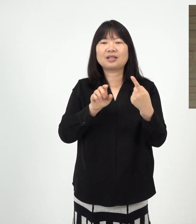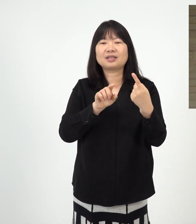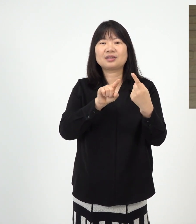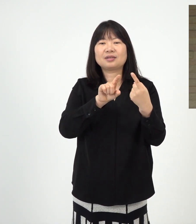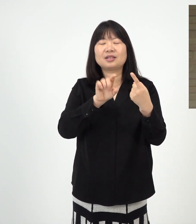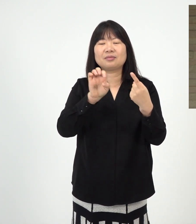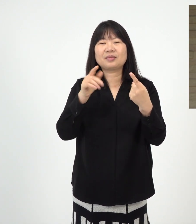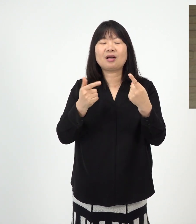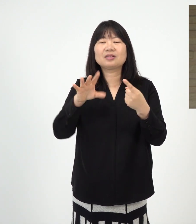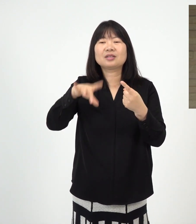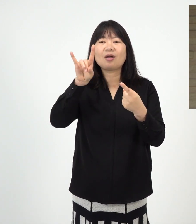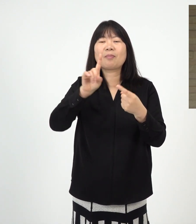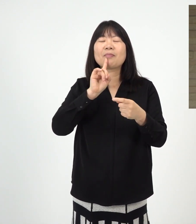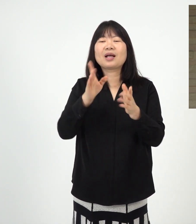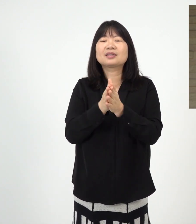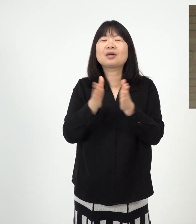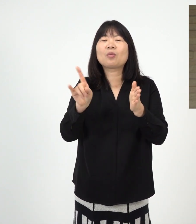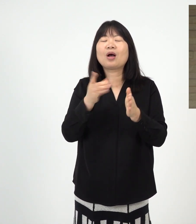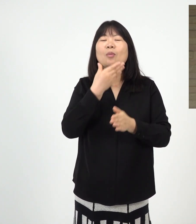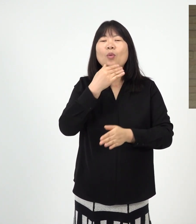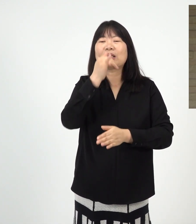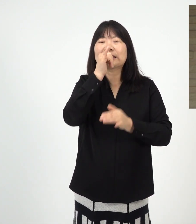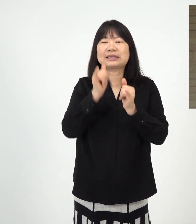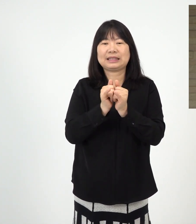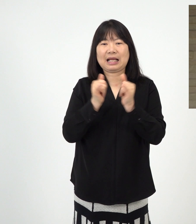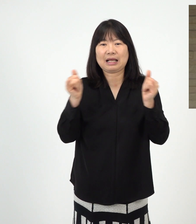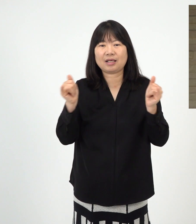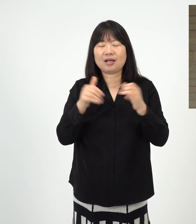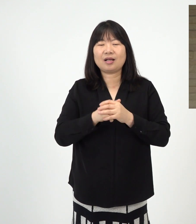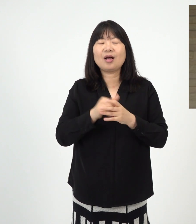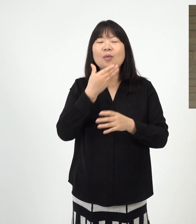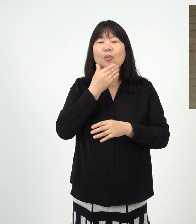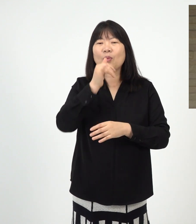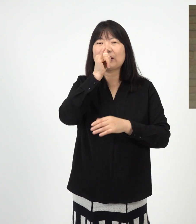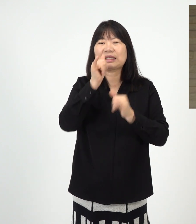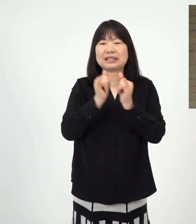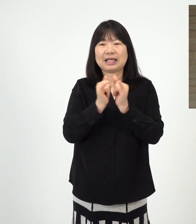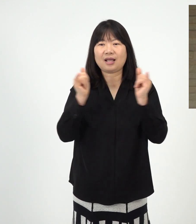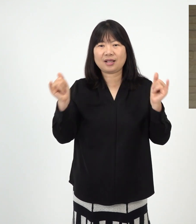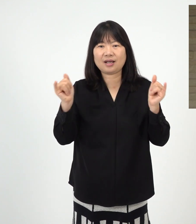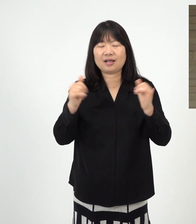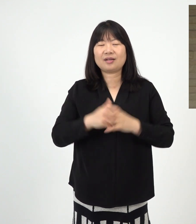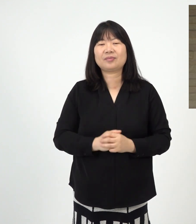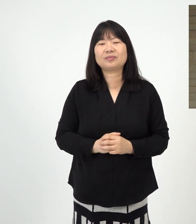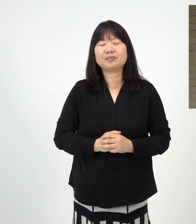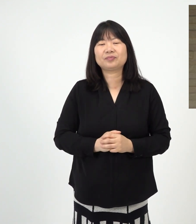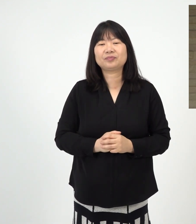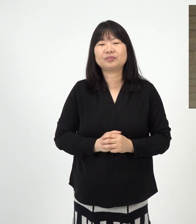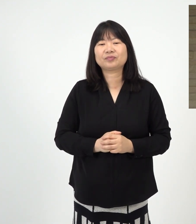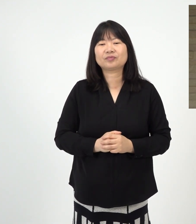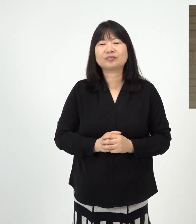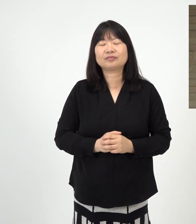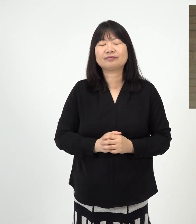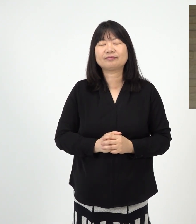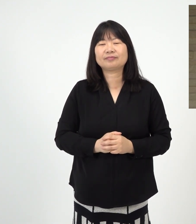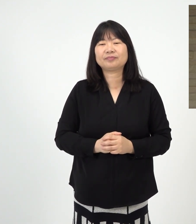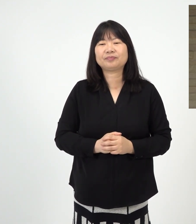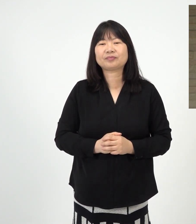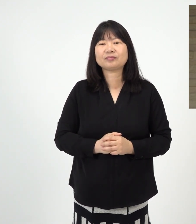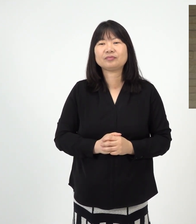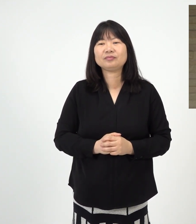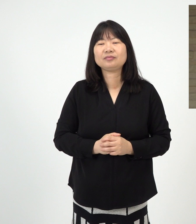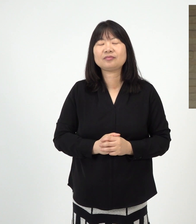마디가 뭘로 시작이 되죠? 복 있는 사람은, 복 있는 사람은. 그러니까 이것은 원초적 복을